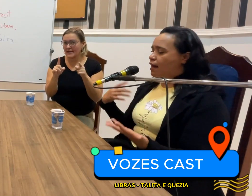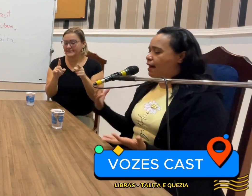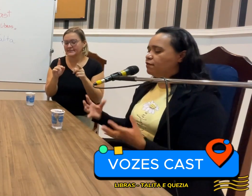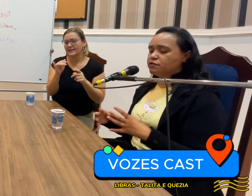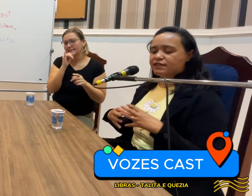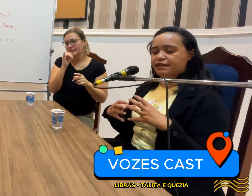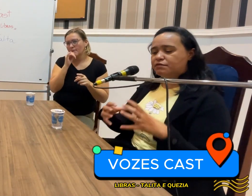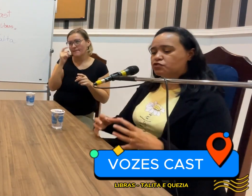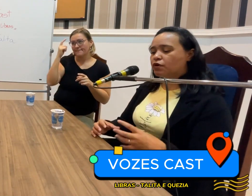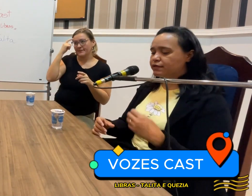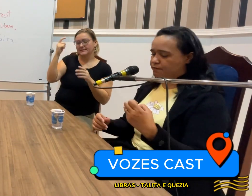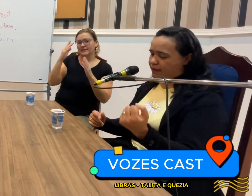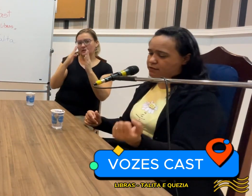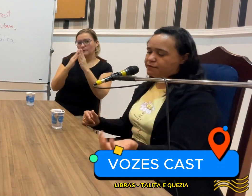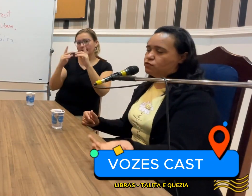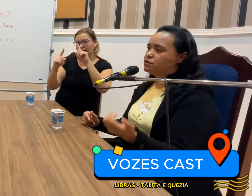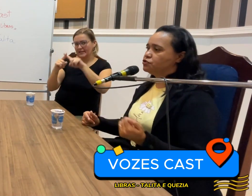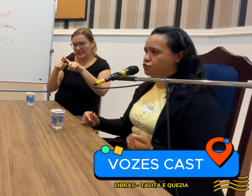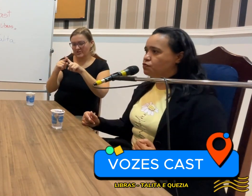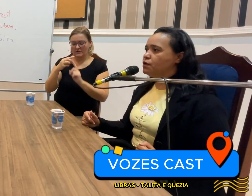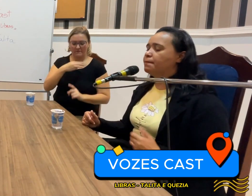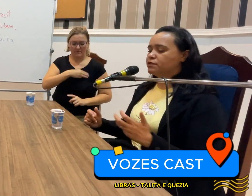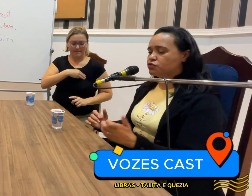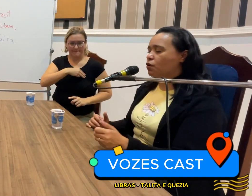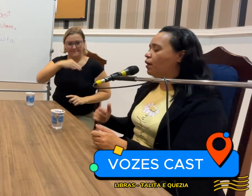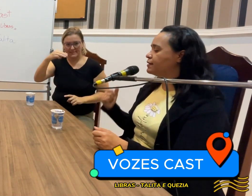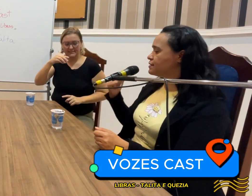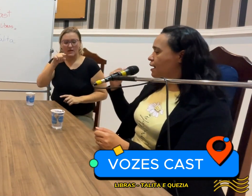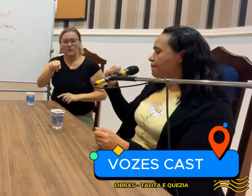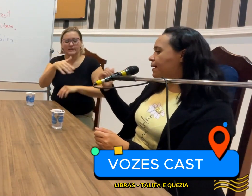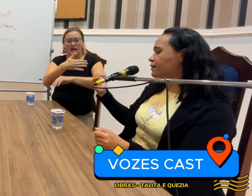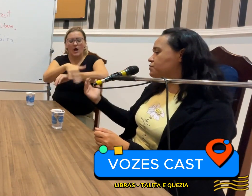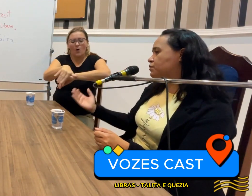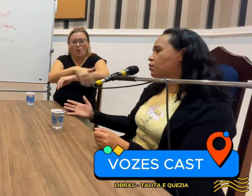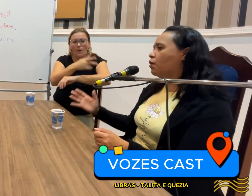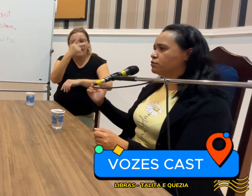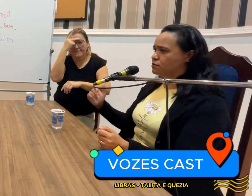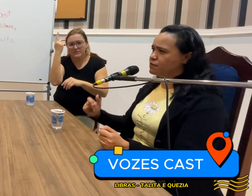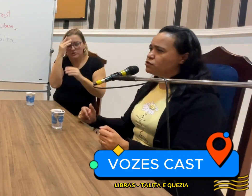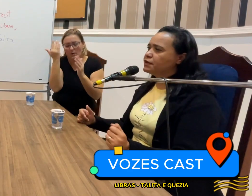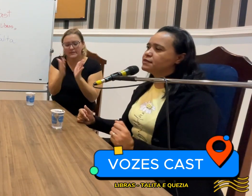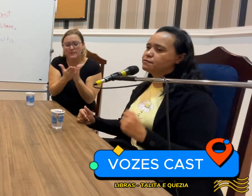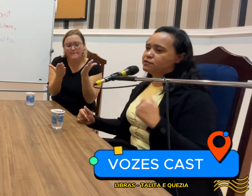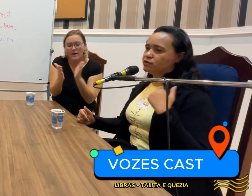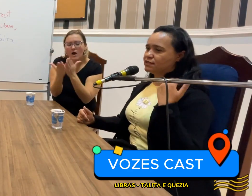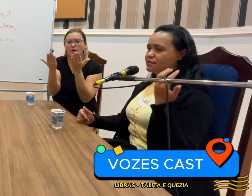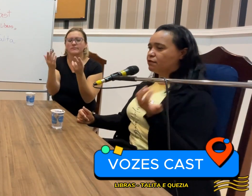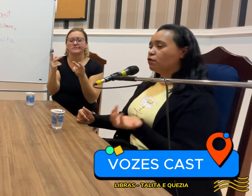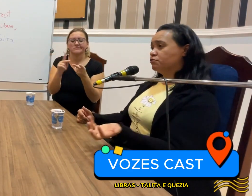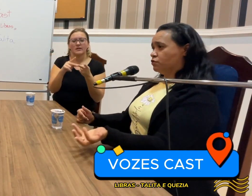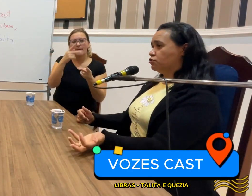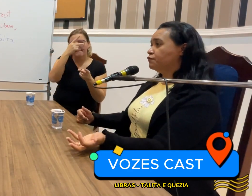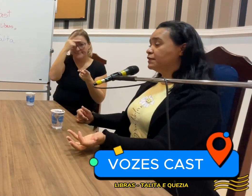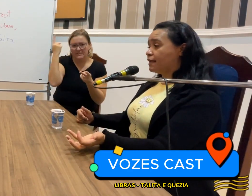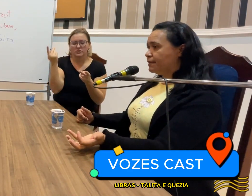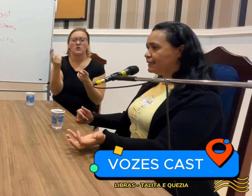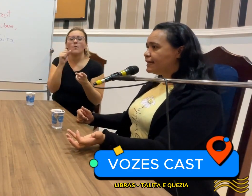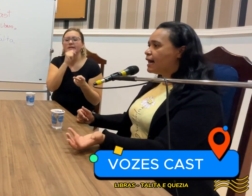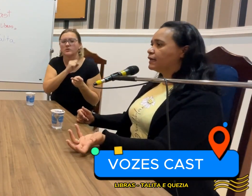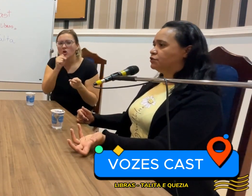missões. Vamos fazer missões para as pessoas de rua, missões para os idosos, missões às pessoas que estão em condições